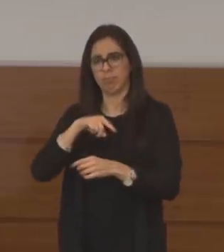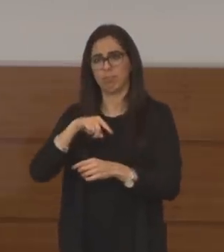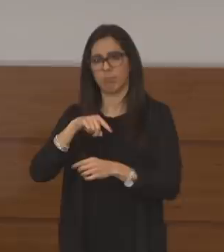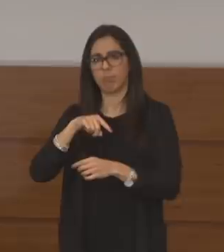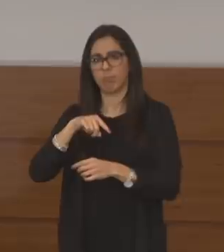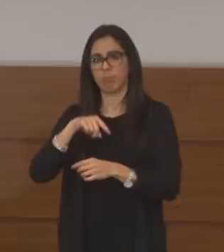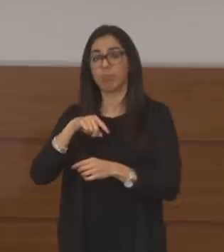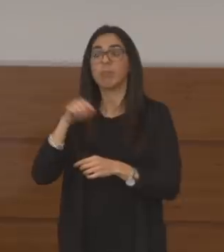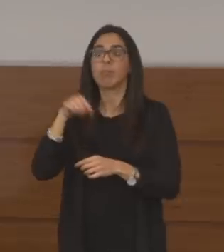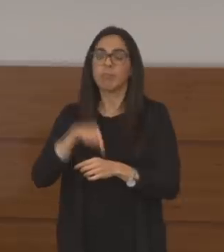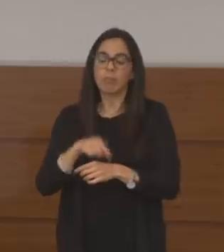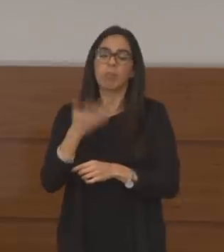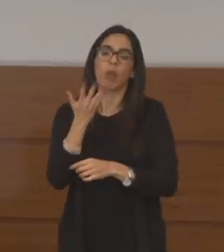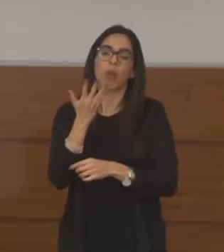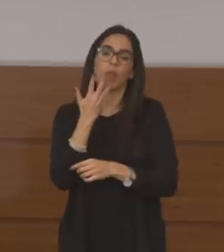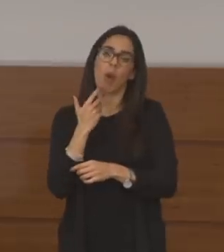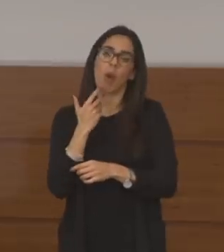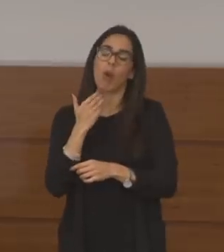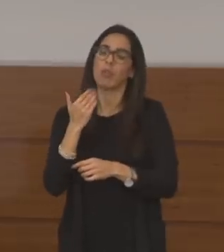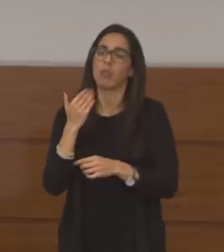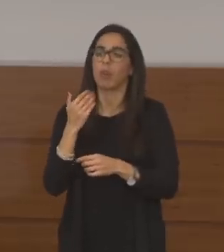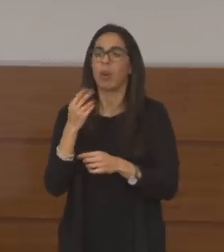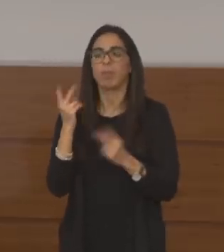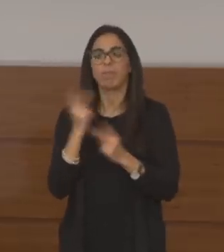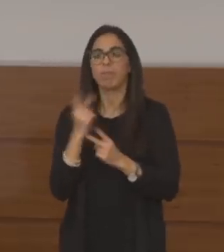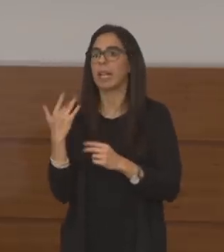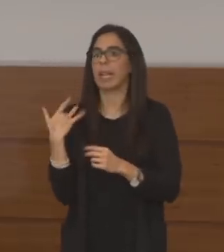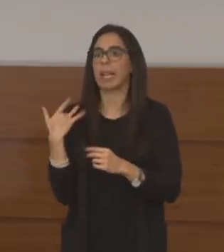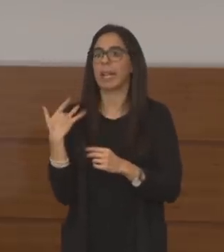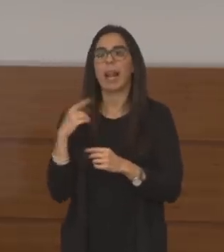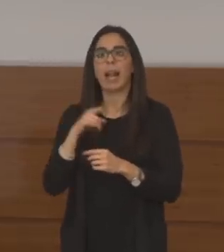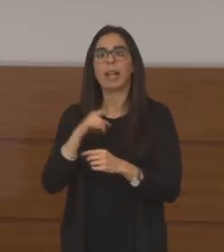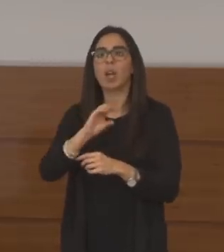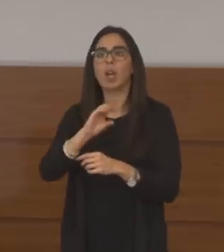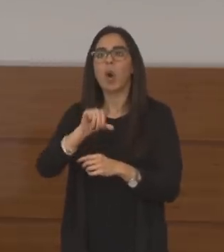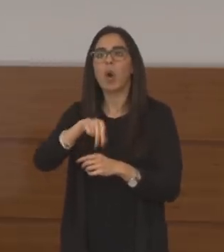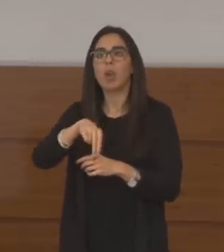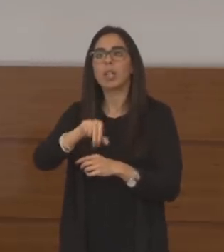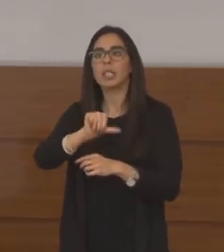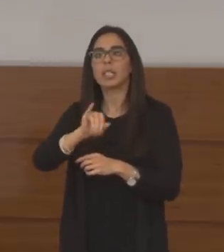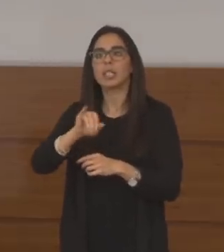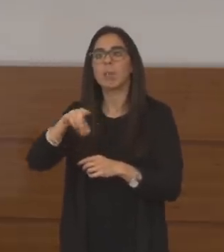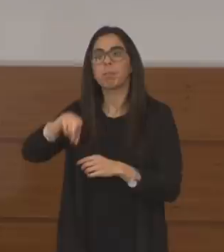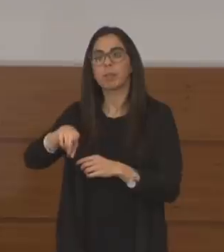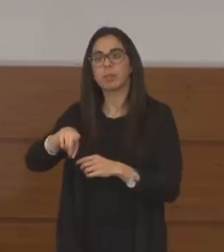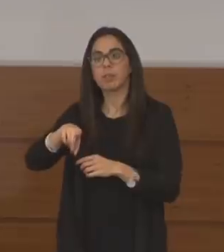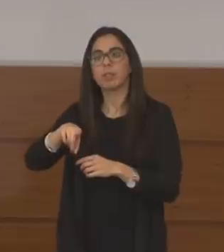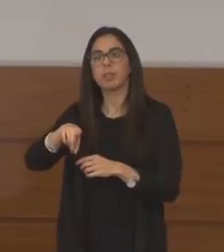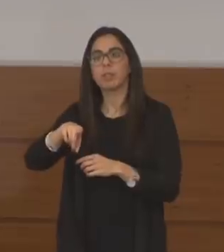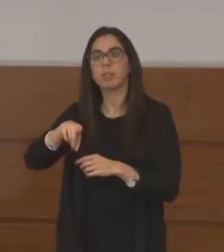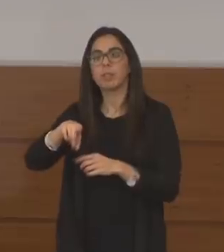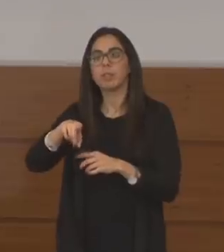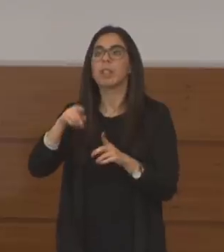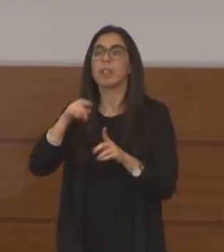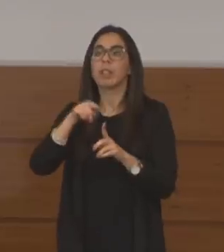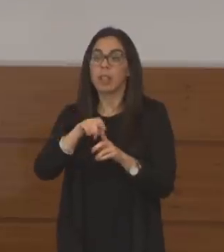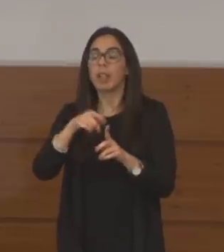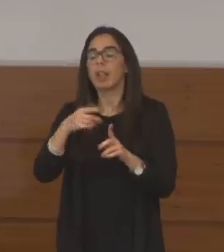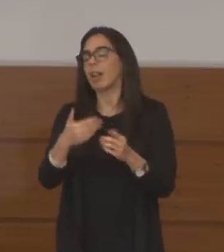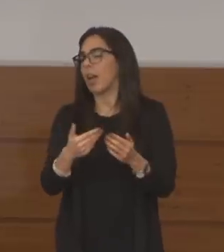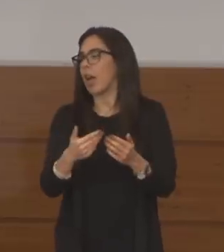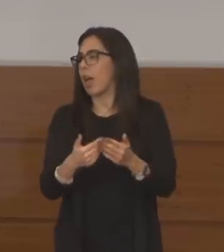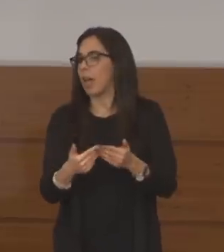qui voglio ringraziare consip e invitalia che ci hanno affiancato che ci stanno